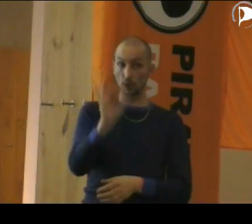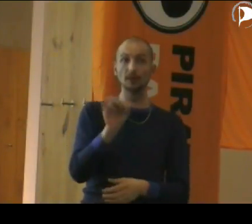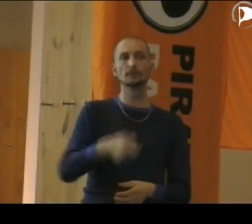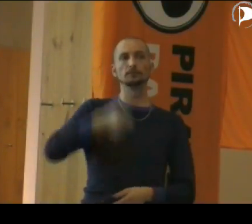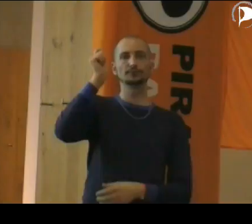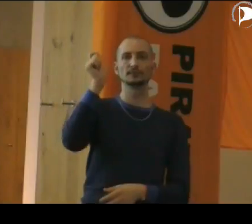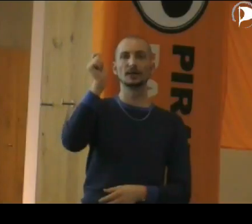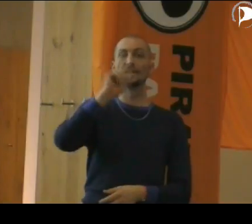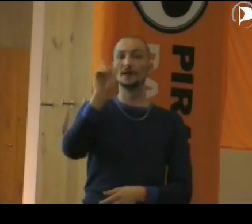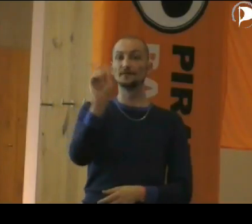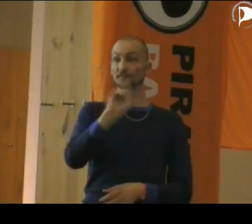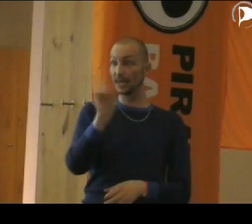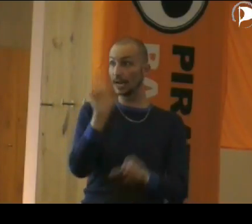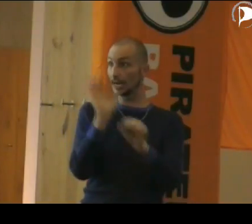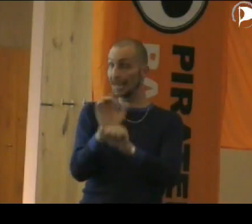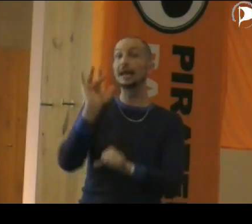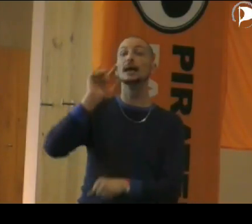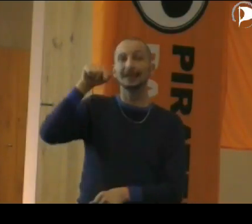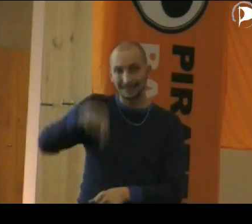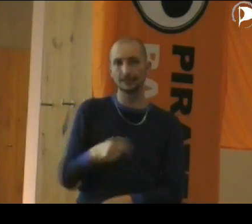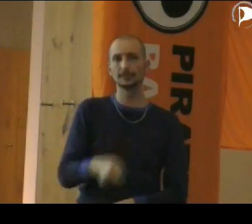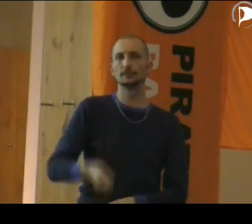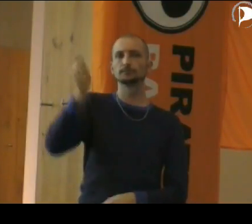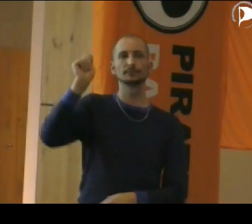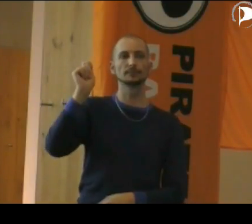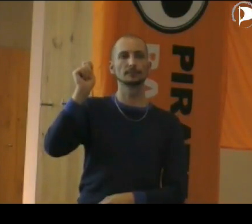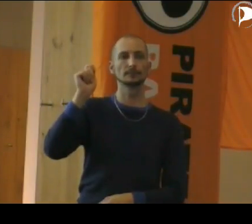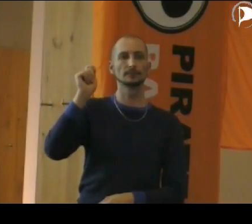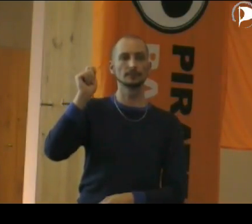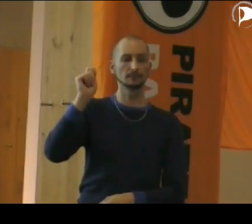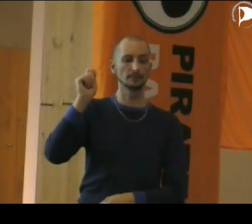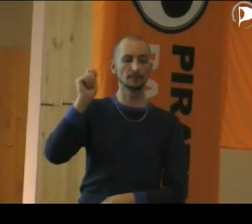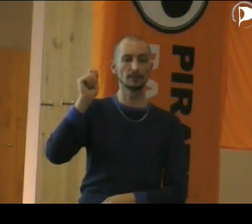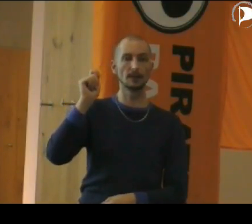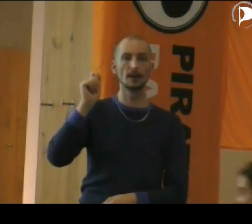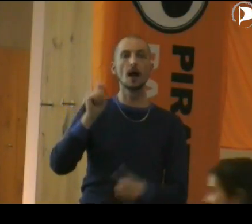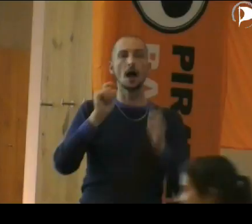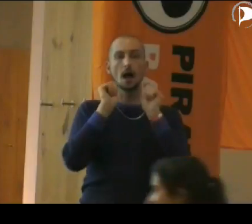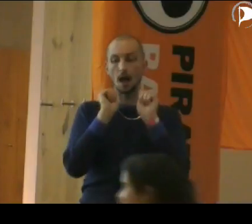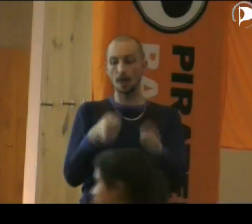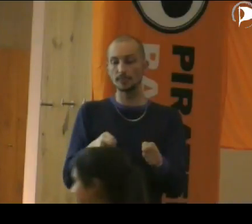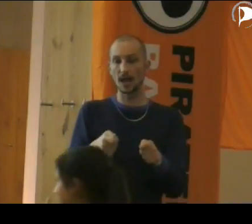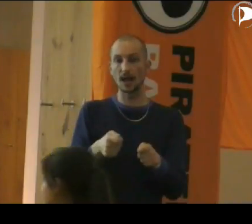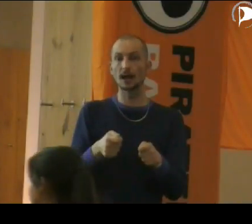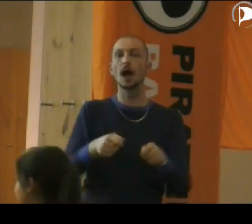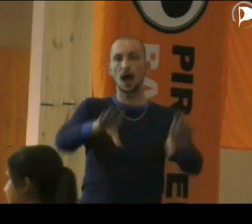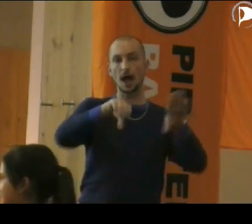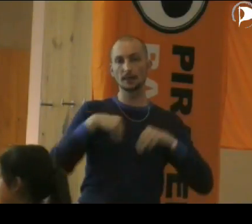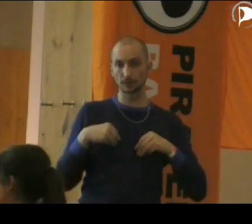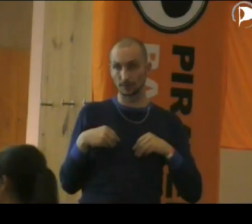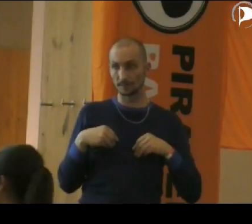mehr ergebnis und jessica reden der antrag wird angenommen